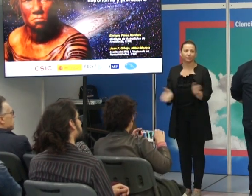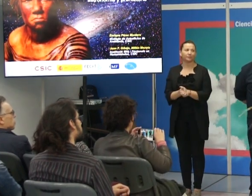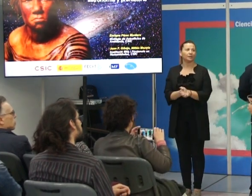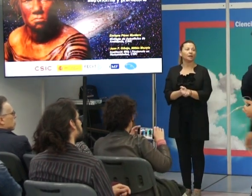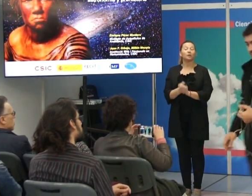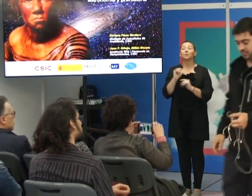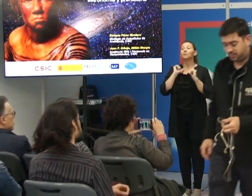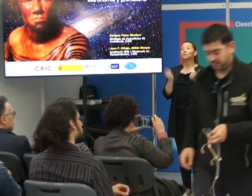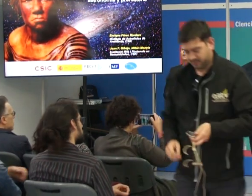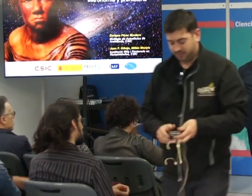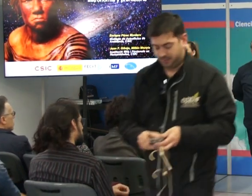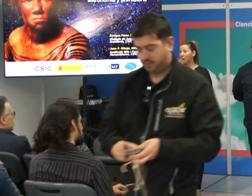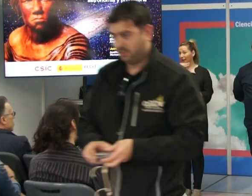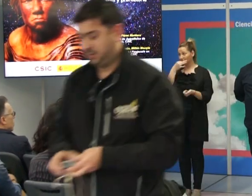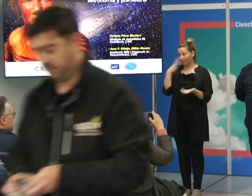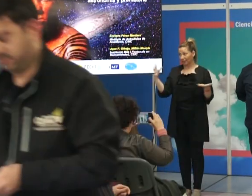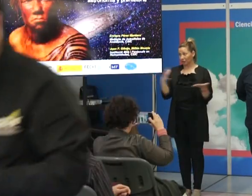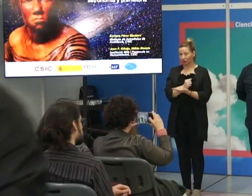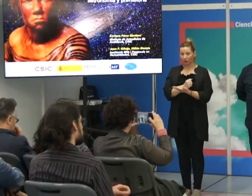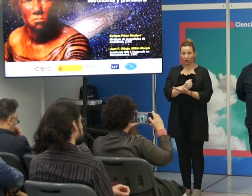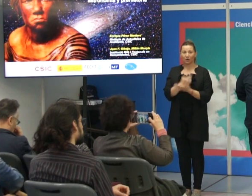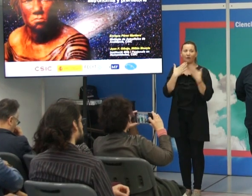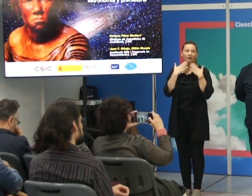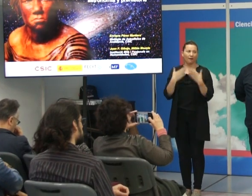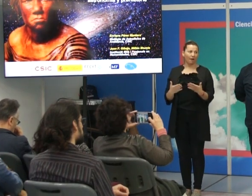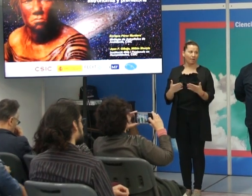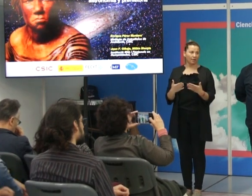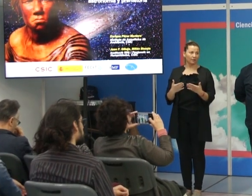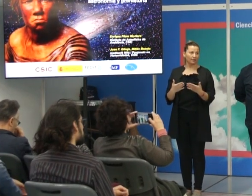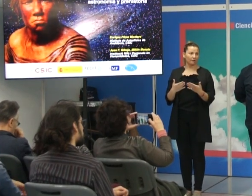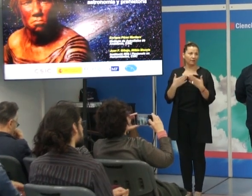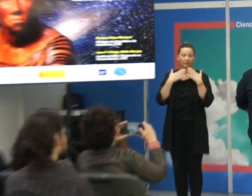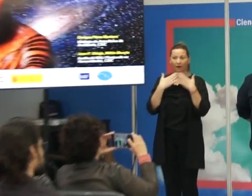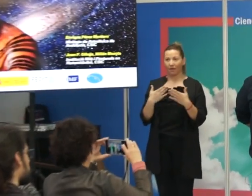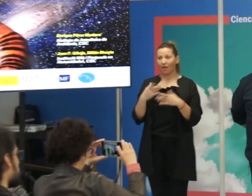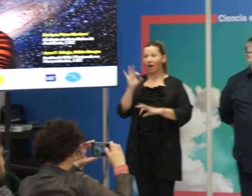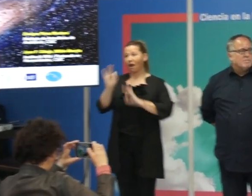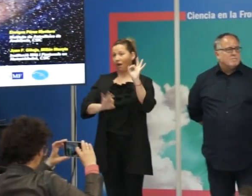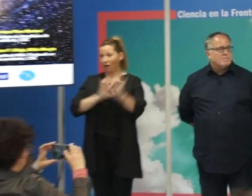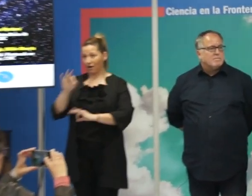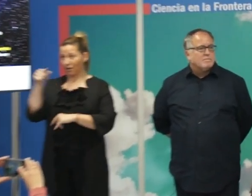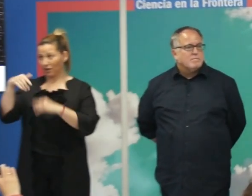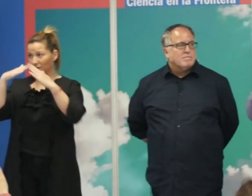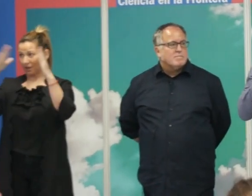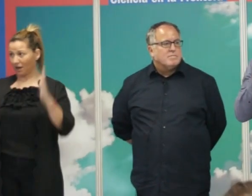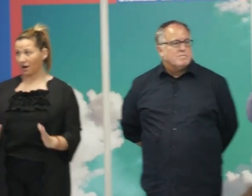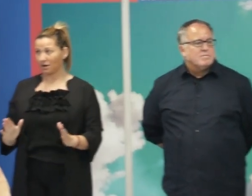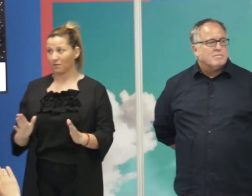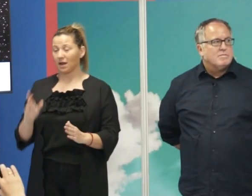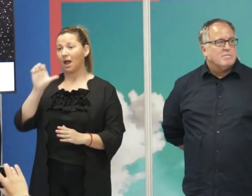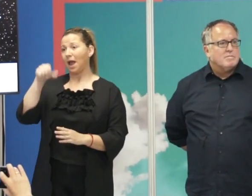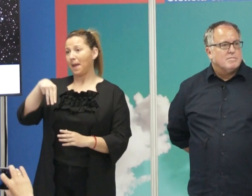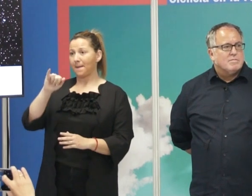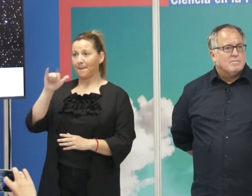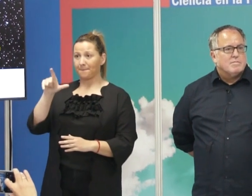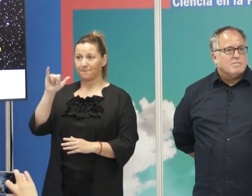Bueno, pues empezamos. Muy buenas tardes a todos, muchas gracias. Muchísimas gracias a la organización de esta carpa y a Emilio siempre por confiar en